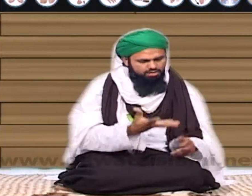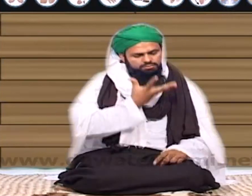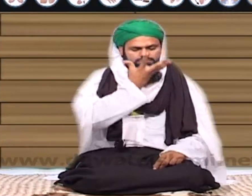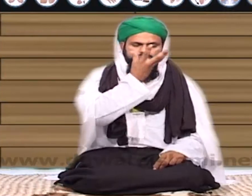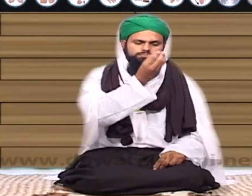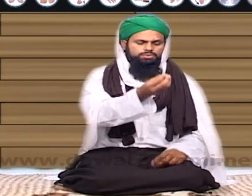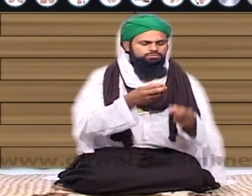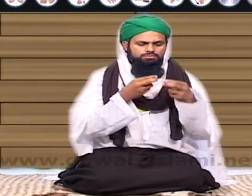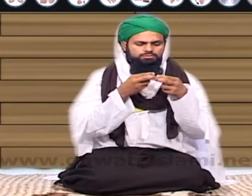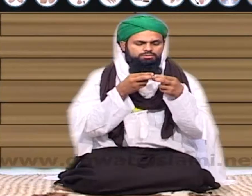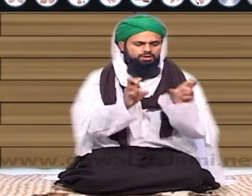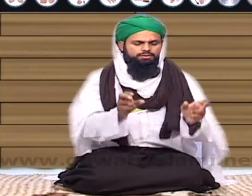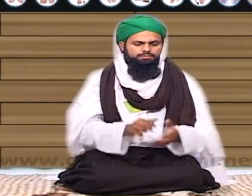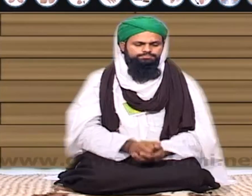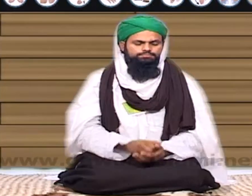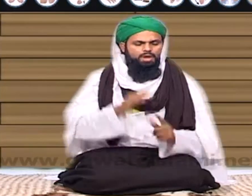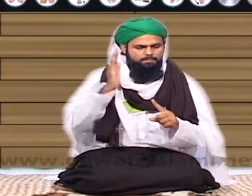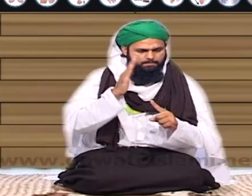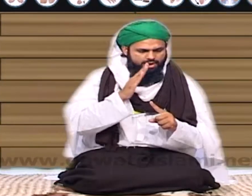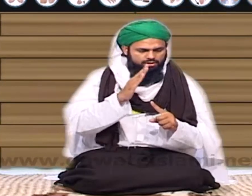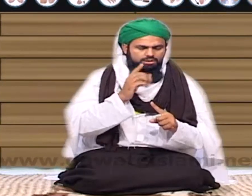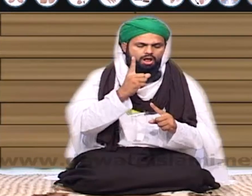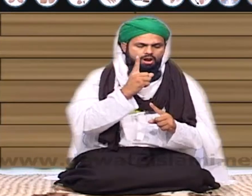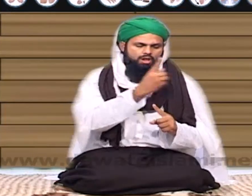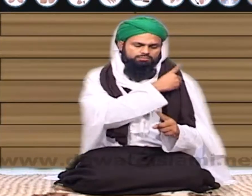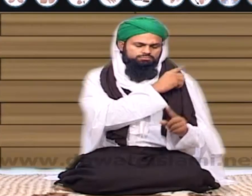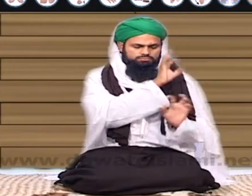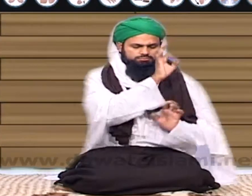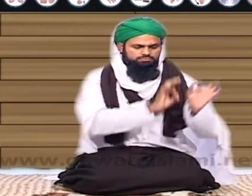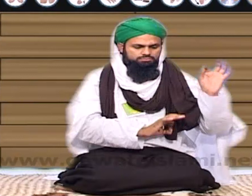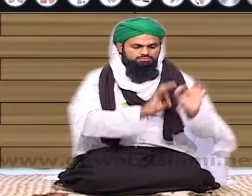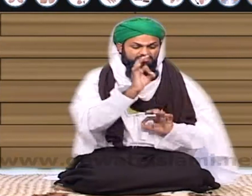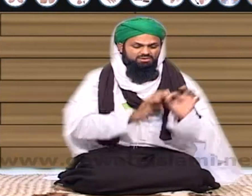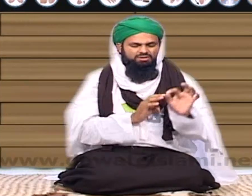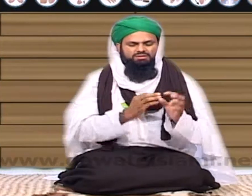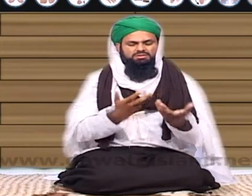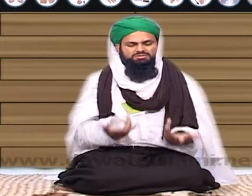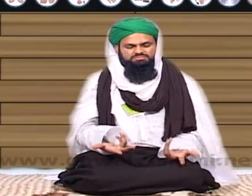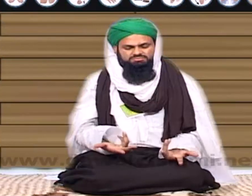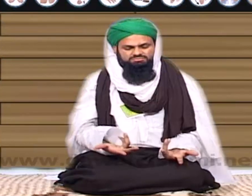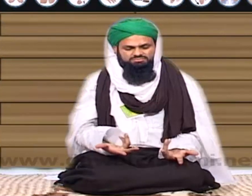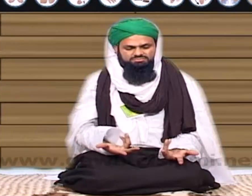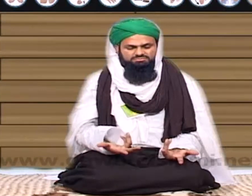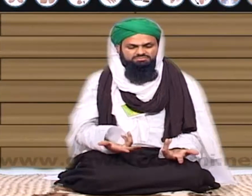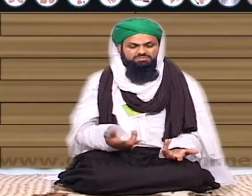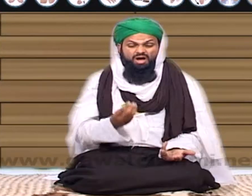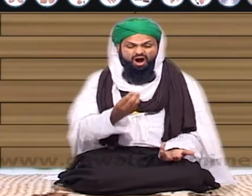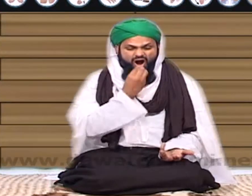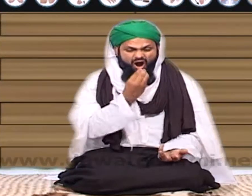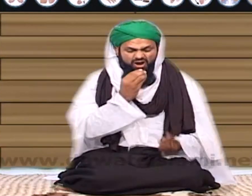جائے تو اس میں برکت بھی ہوتی ہے اور عذاب سے نجات بھی ہوتی ہے. لیکن اب کریں کیا؟ ہم کو کھانے